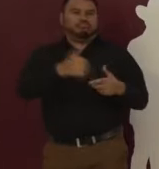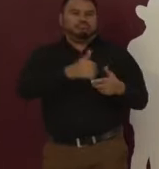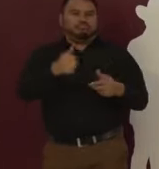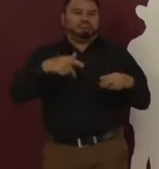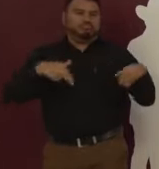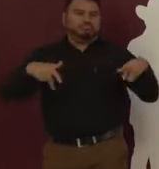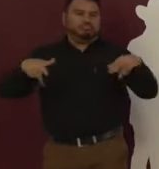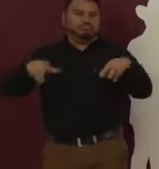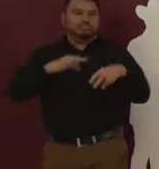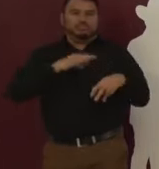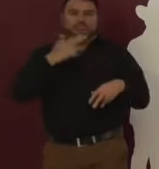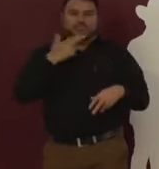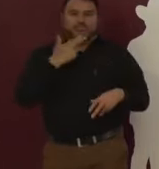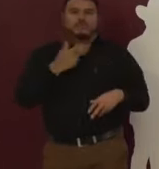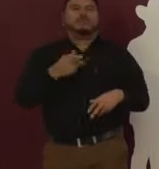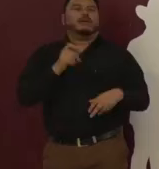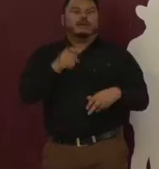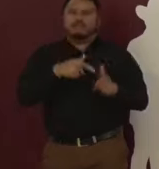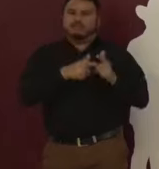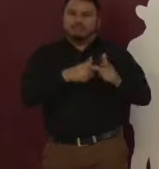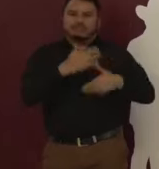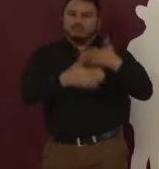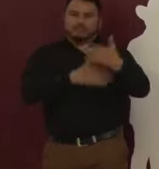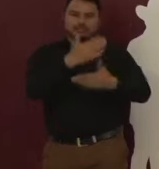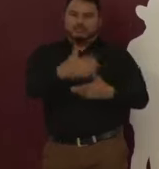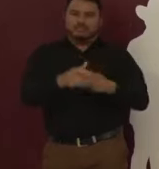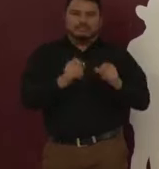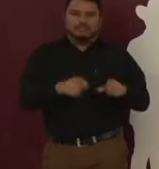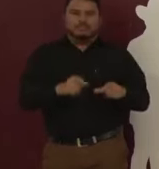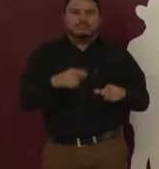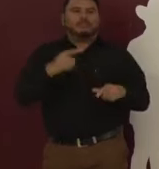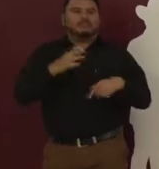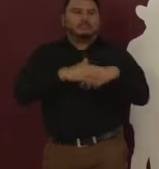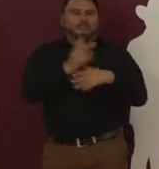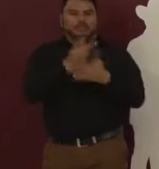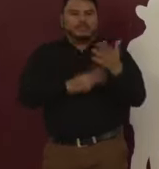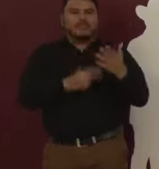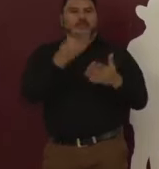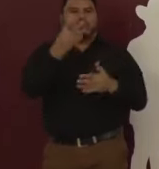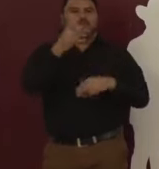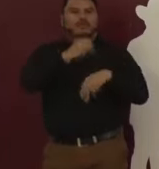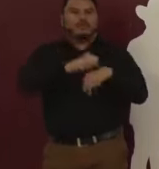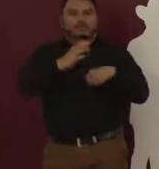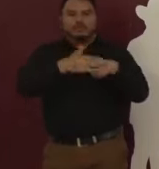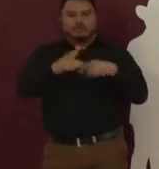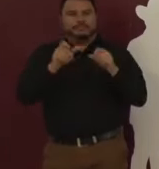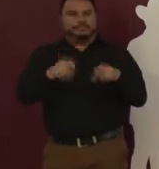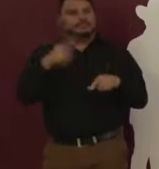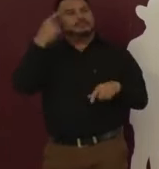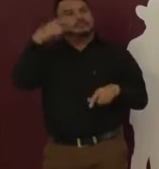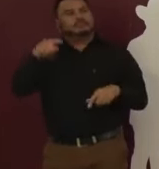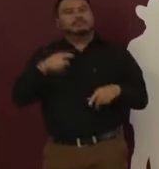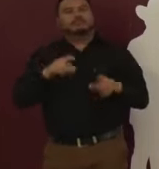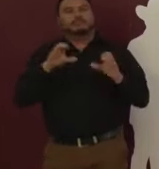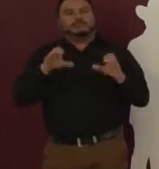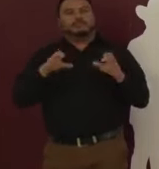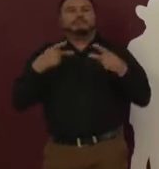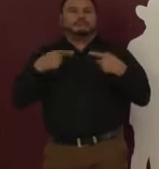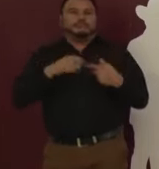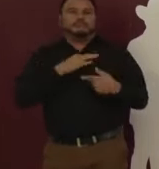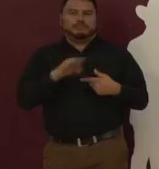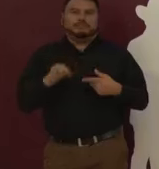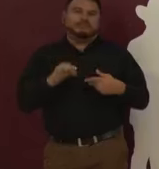de semana. Vamos a continuar con ese programa las próximas 4 semanas para efecto de que también puedan tener